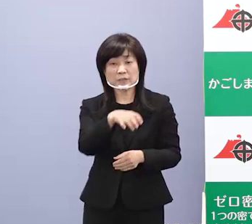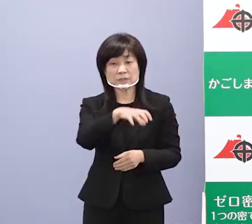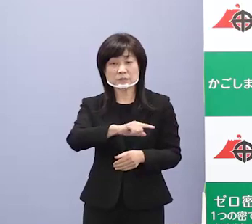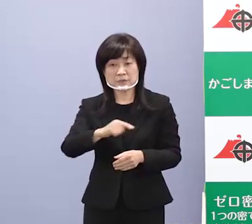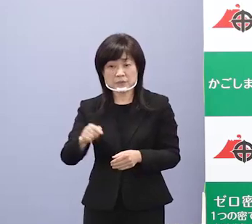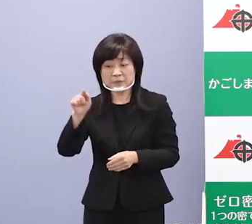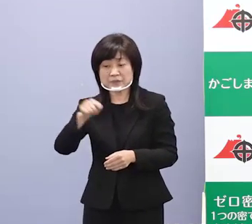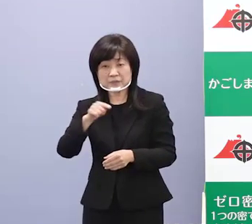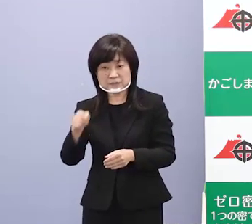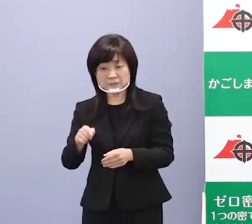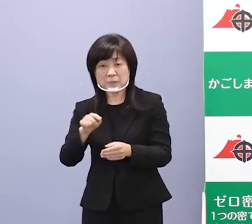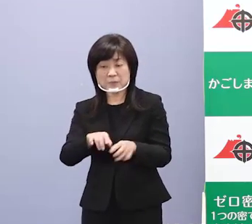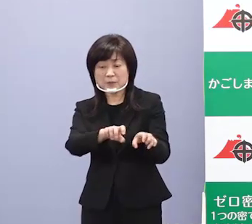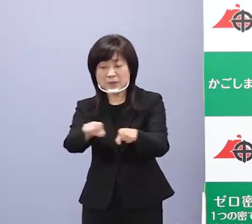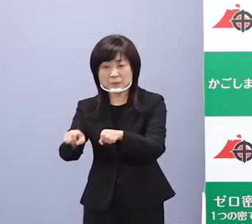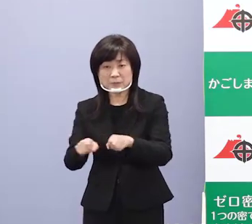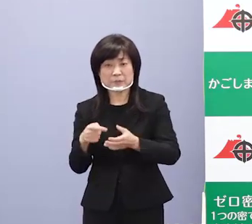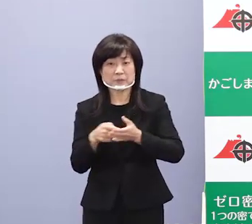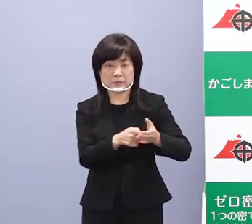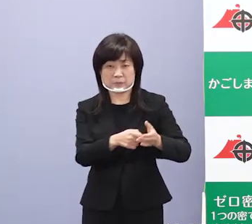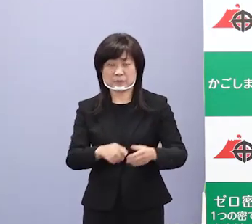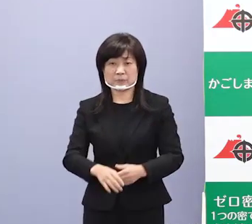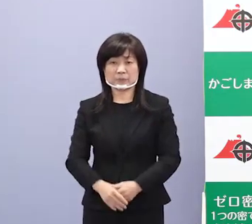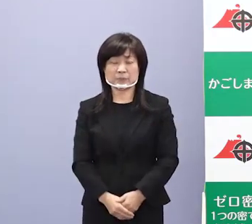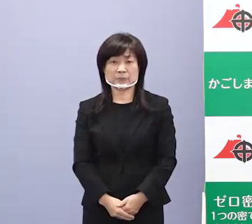材の確保に取り組んでまいります。